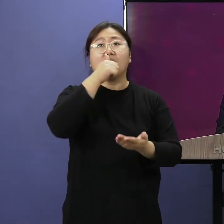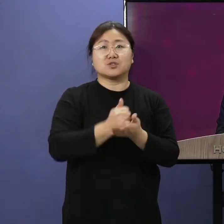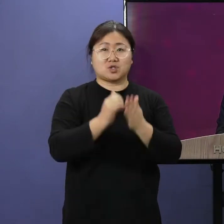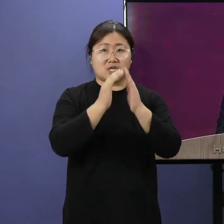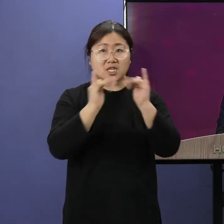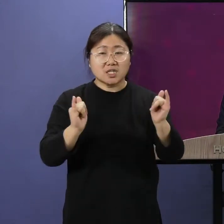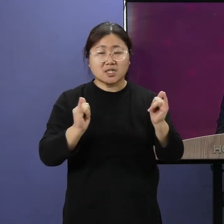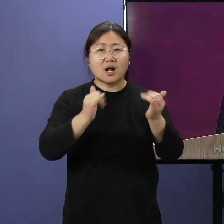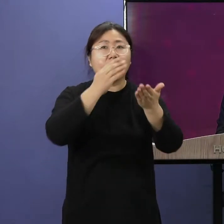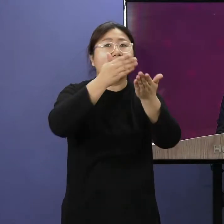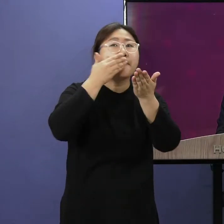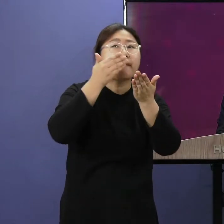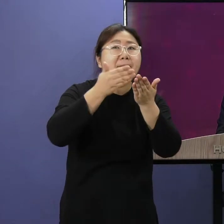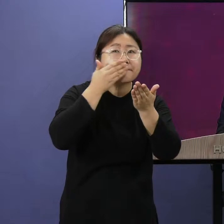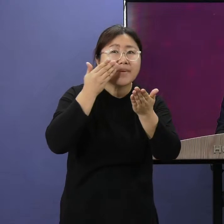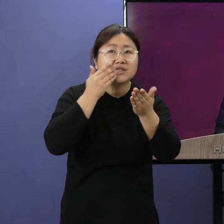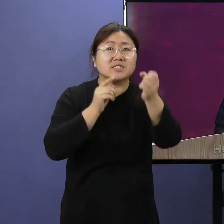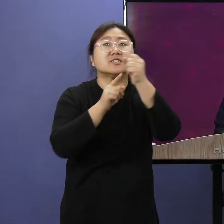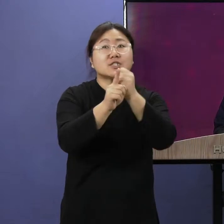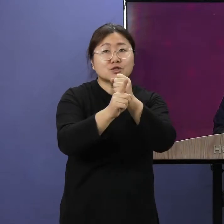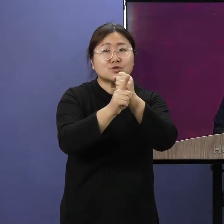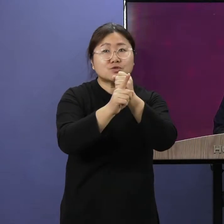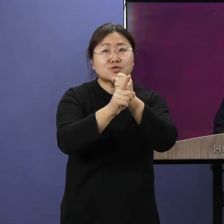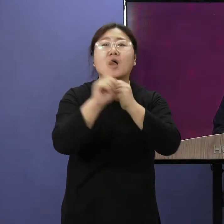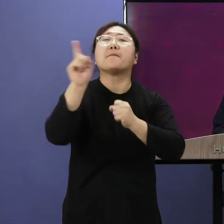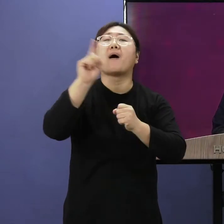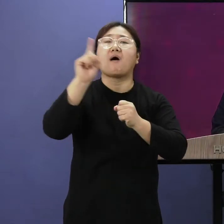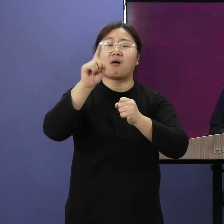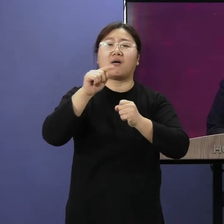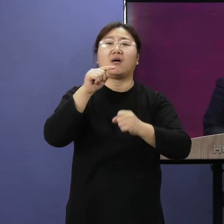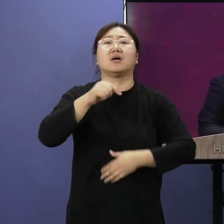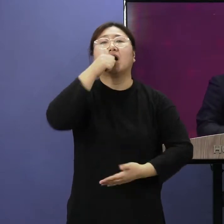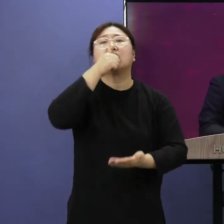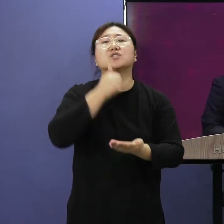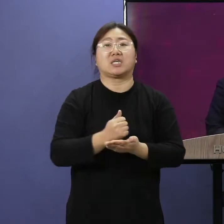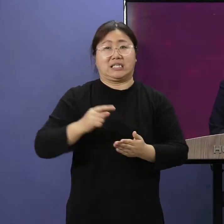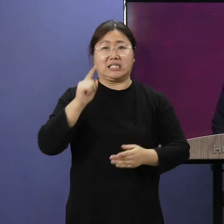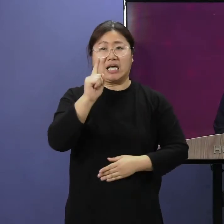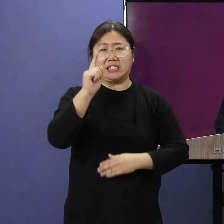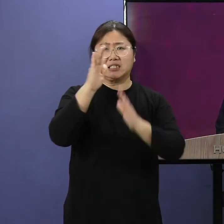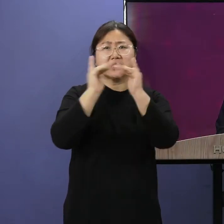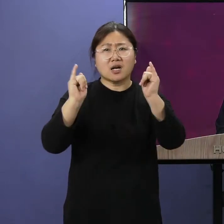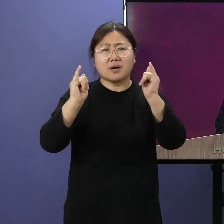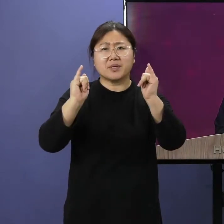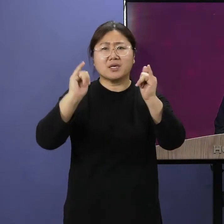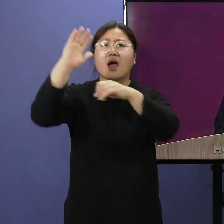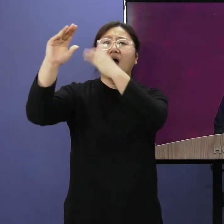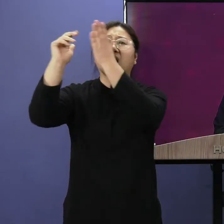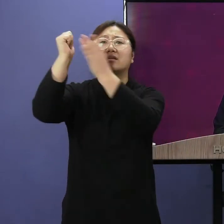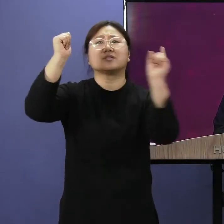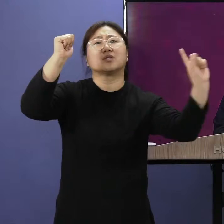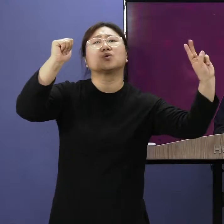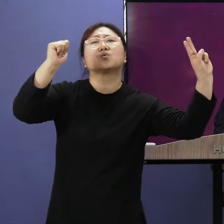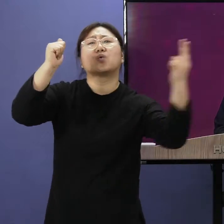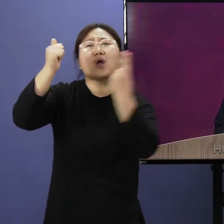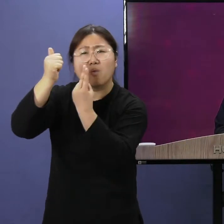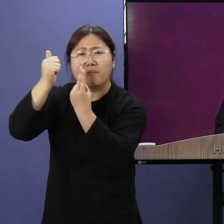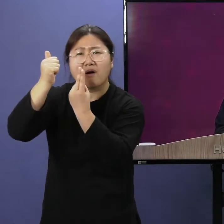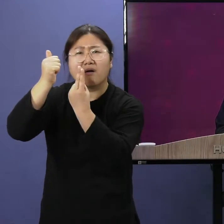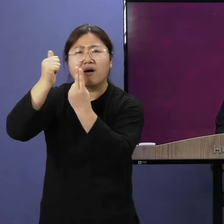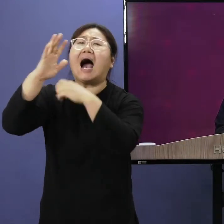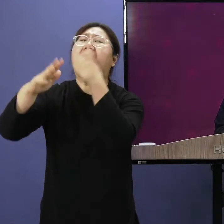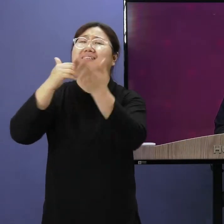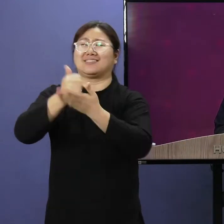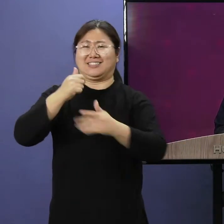라고 예수님께서 밝히고 있는 것이죠. 이 두 비유가 끝나고 나면 머릿속에 두